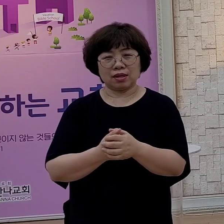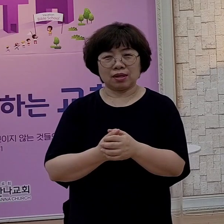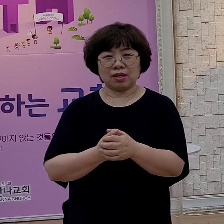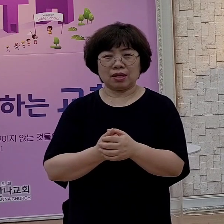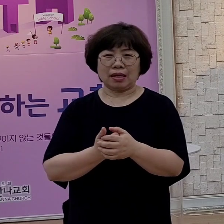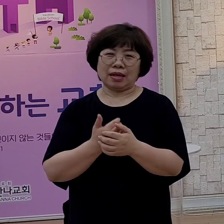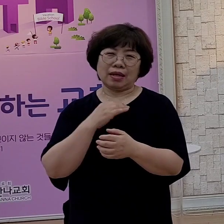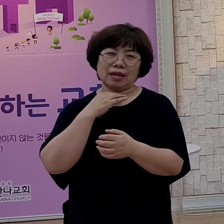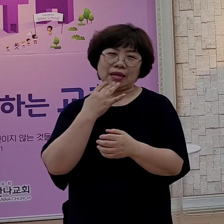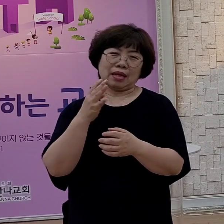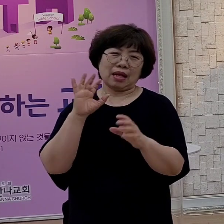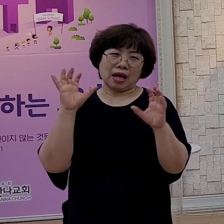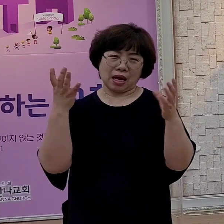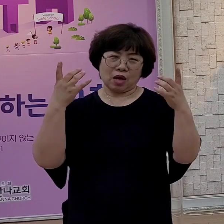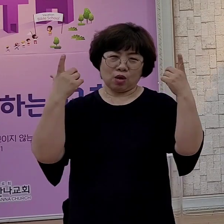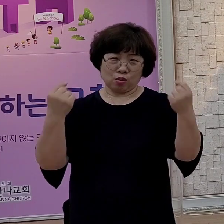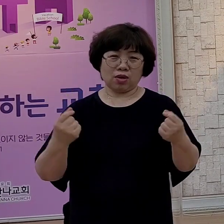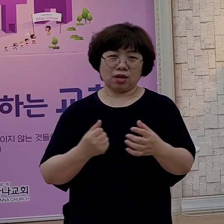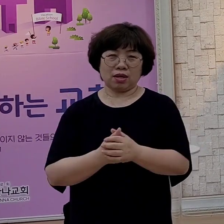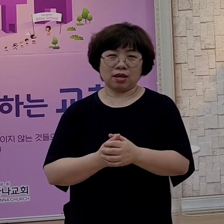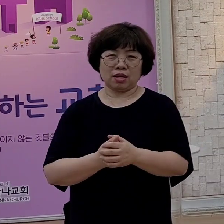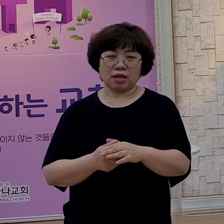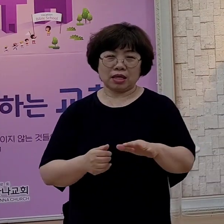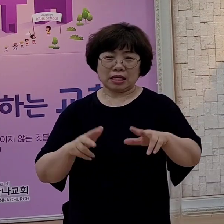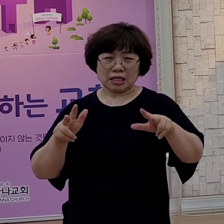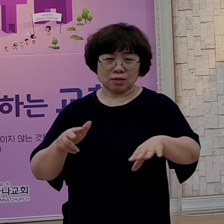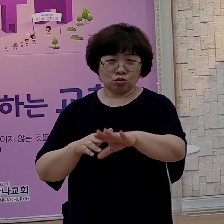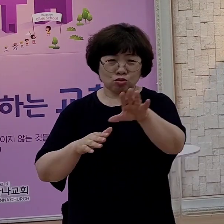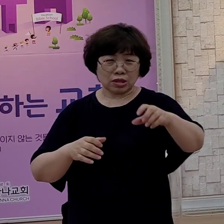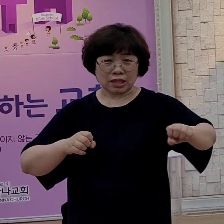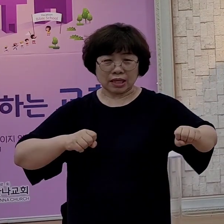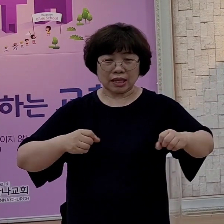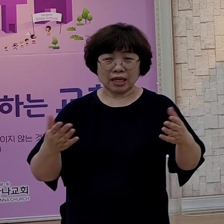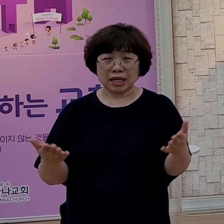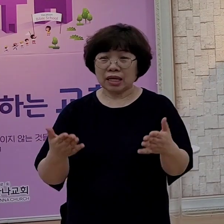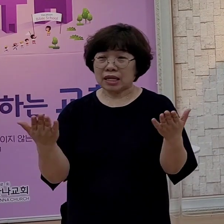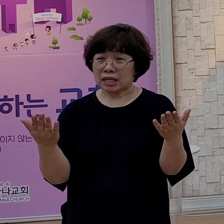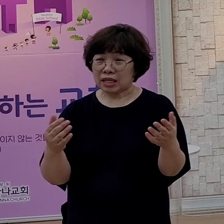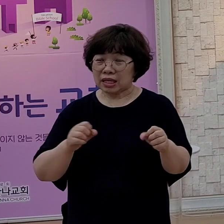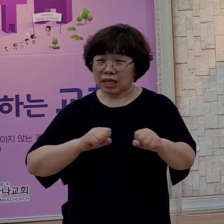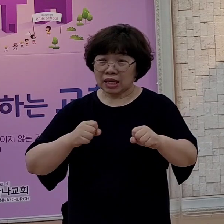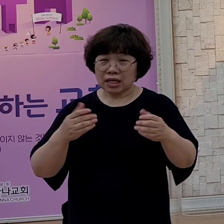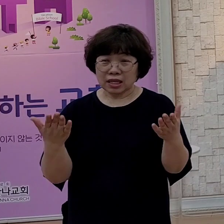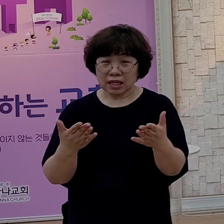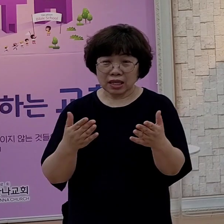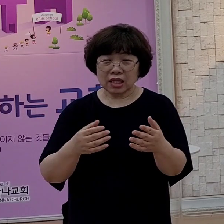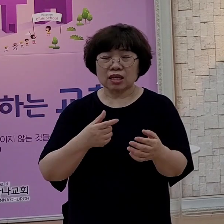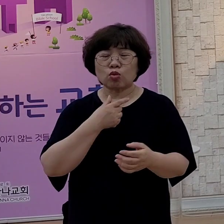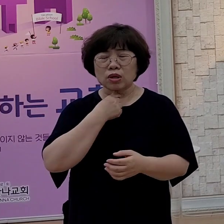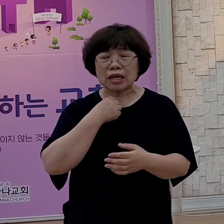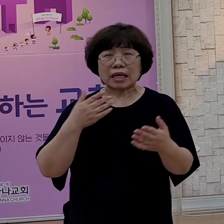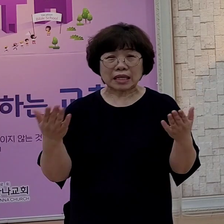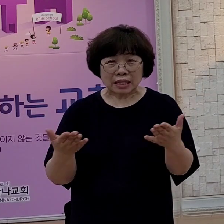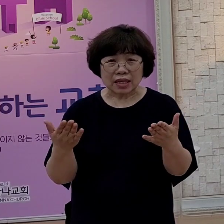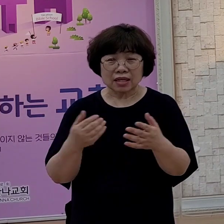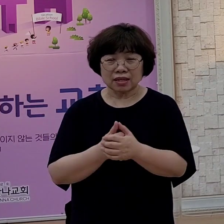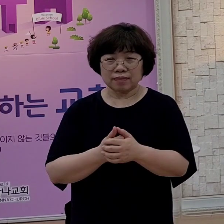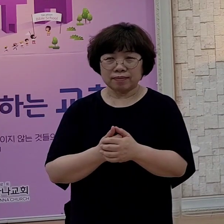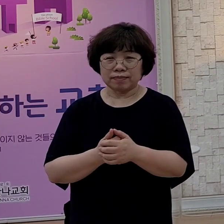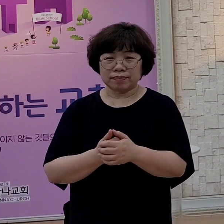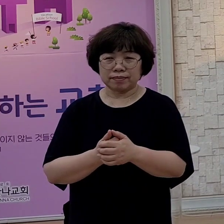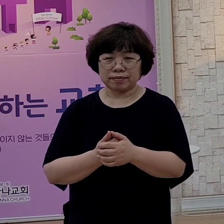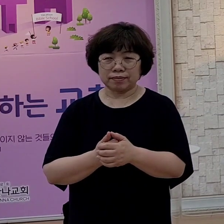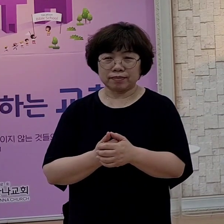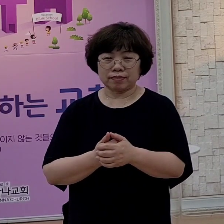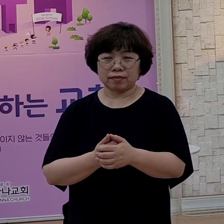지금 여러분 우리가 하고 있는 일이나 여러분 하고 싶은 일들이 있죠. 지금 여러분이 하고 있는